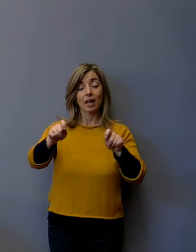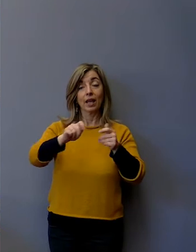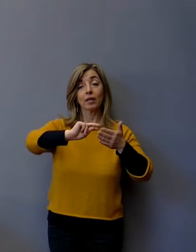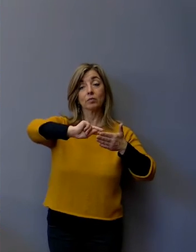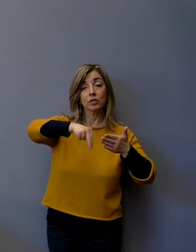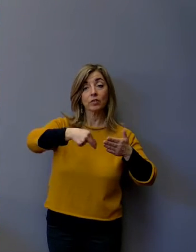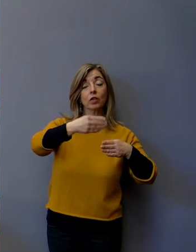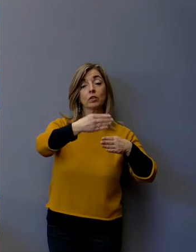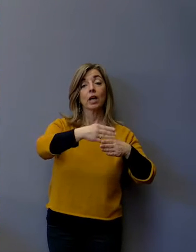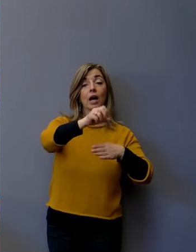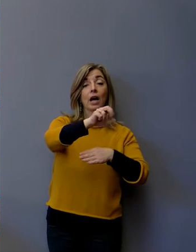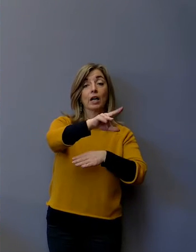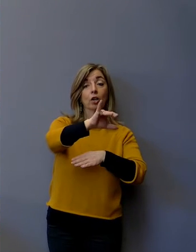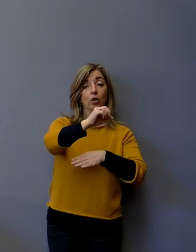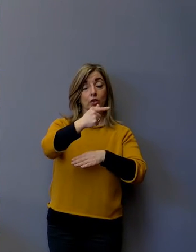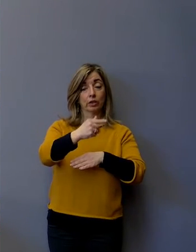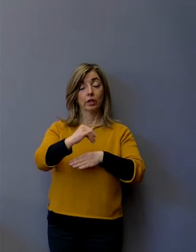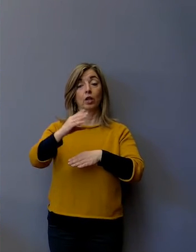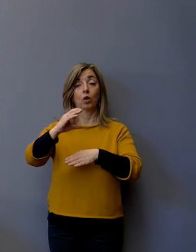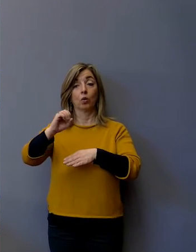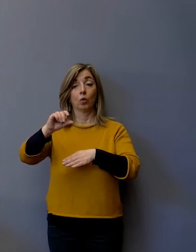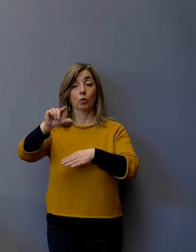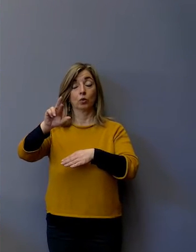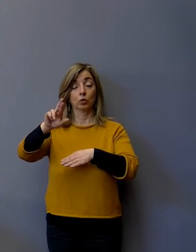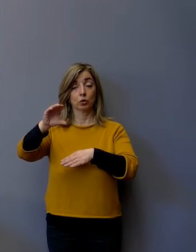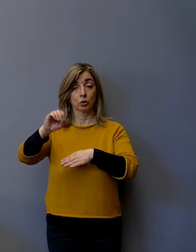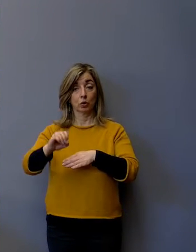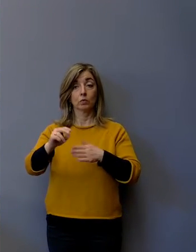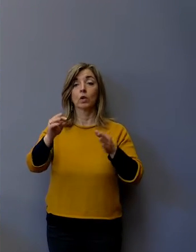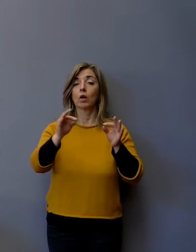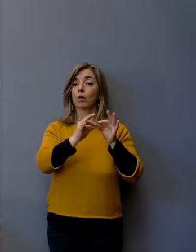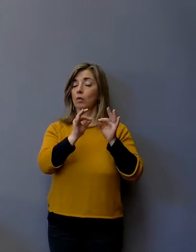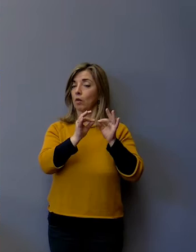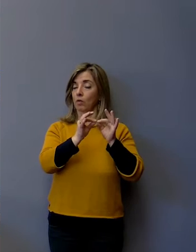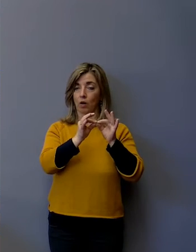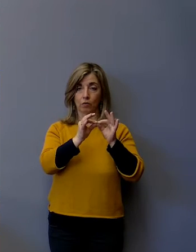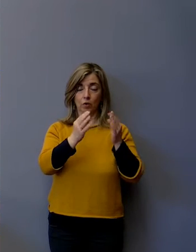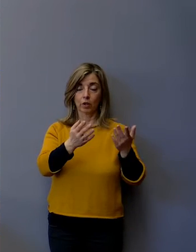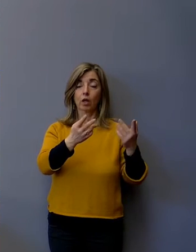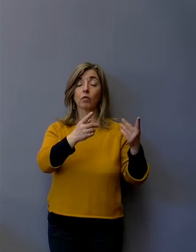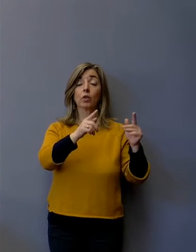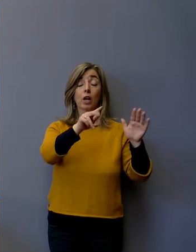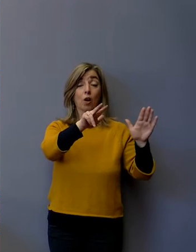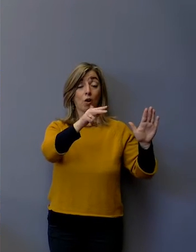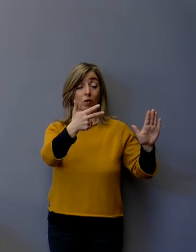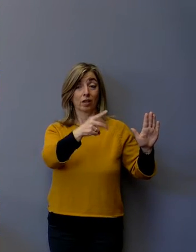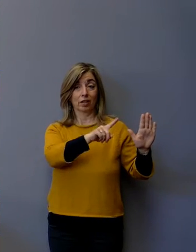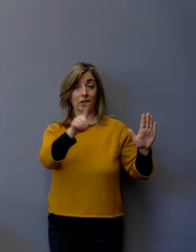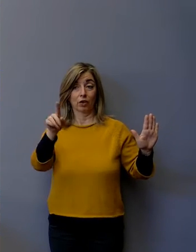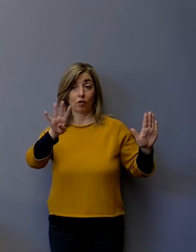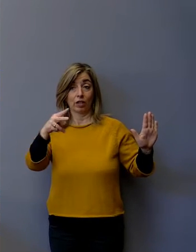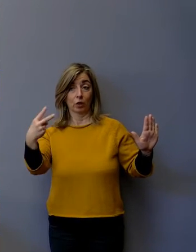ariotti e corso tutti comparire i favorevoli dal numero 83 al numero 92